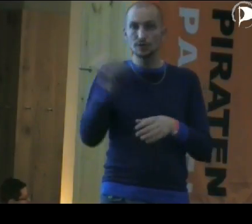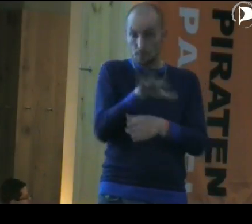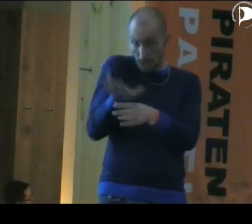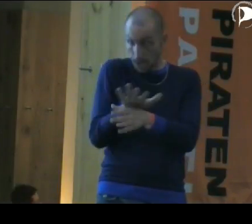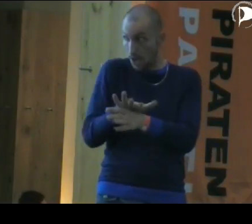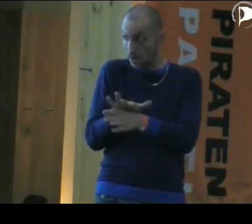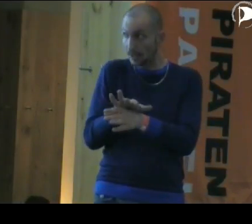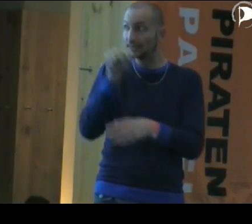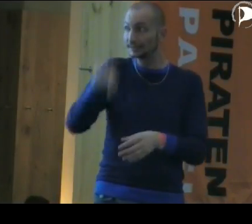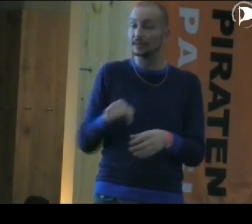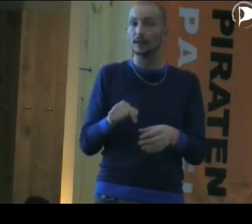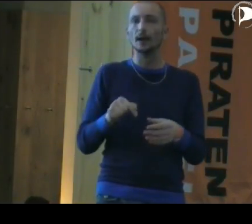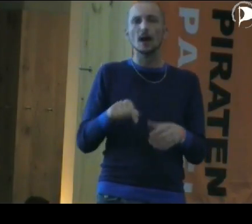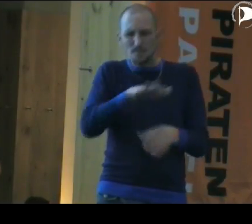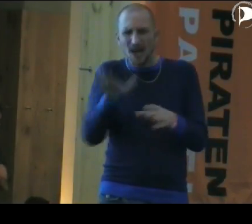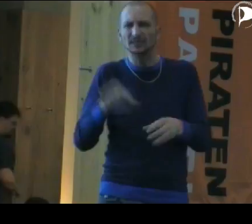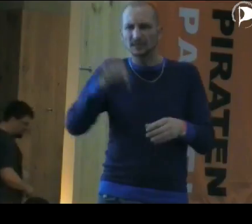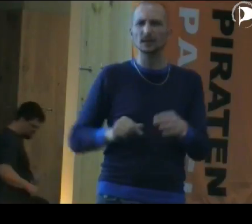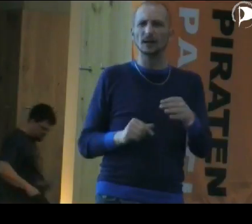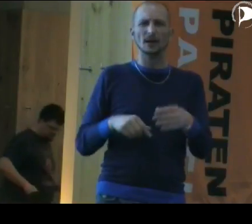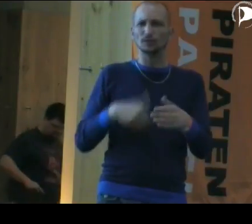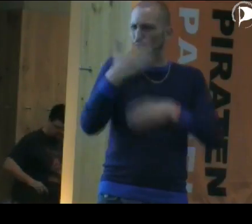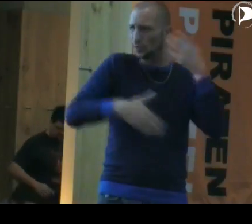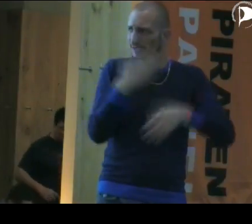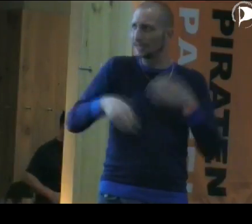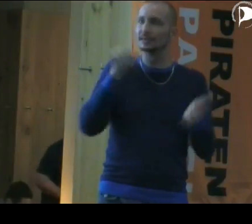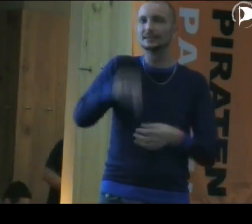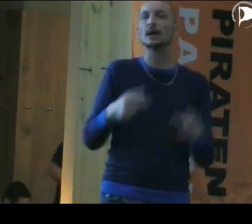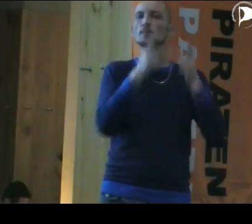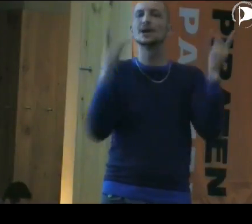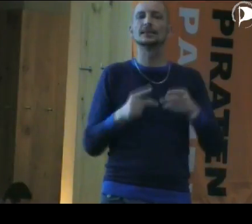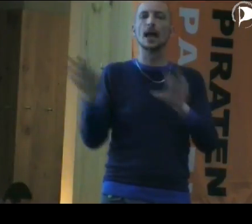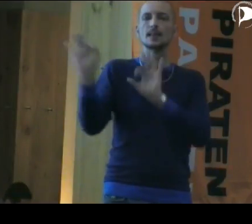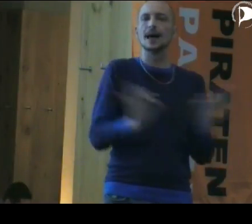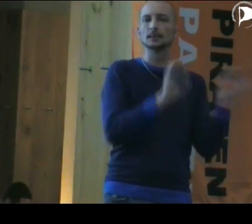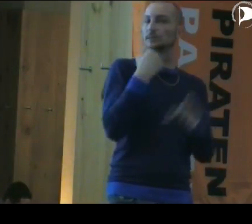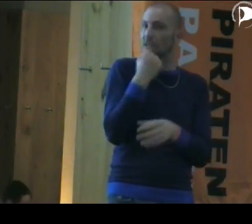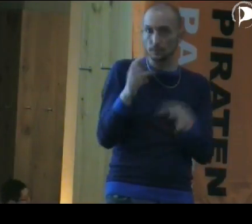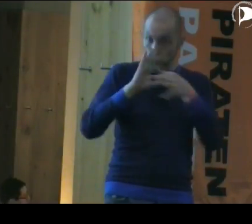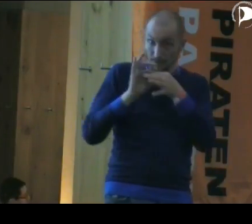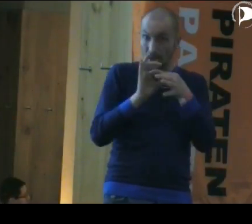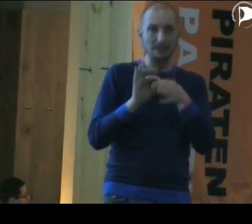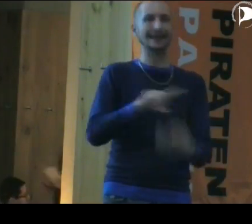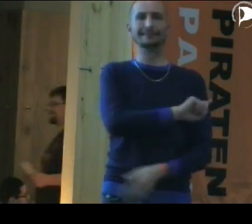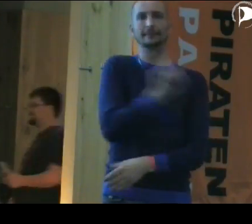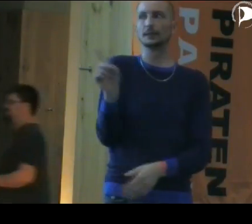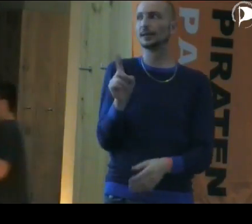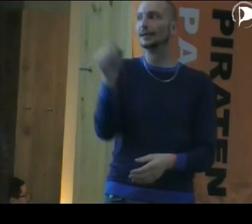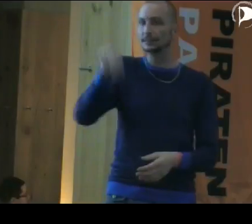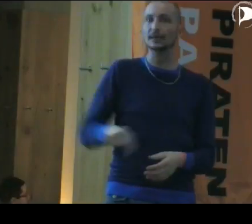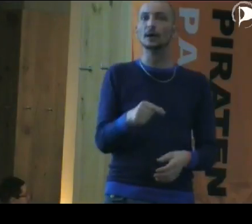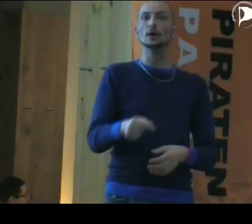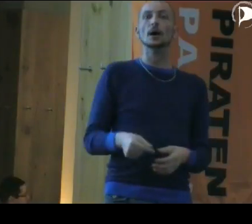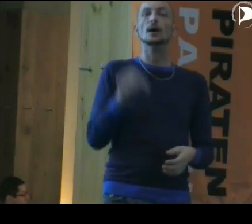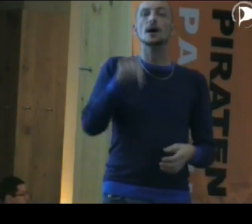23 finden sagte becker ich erlebe das heißt so tief